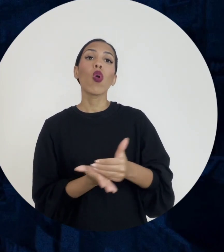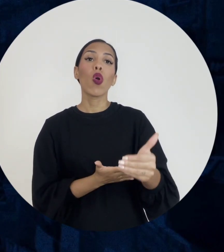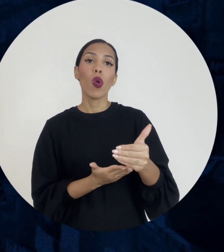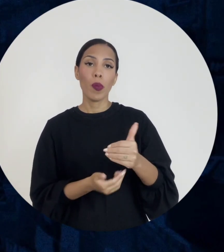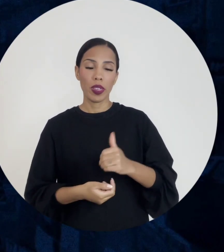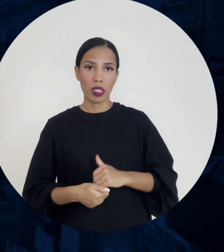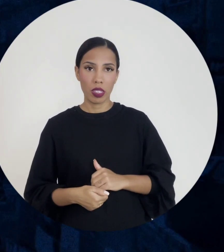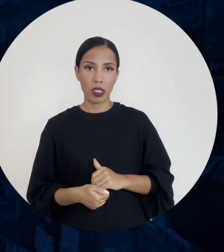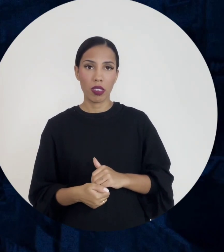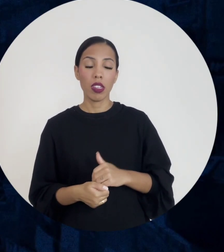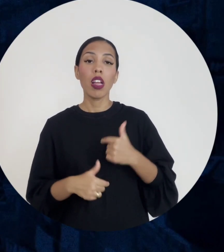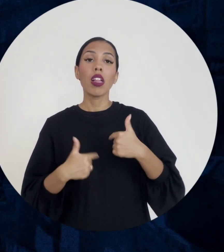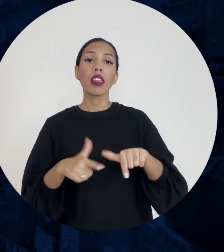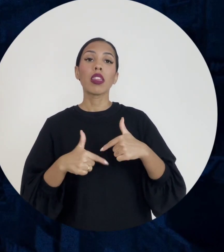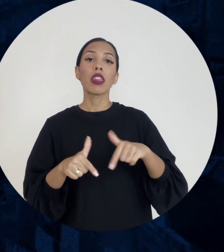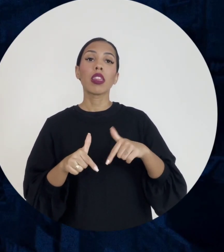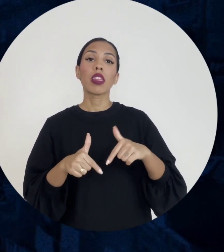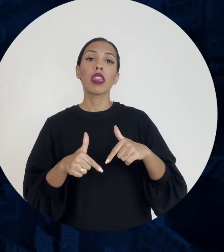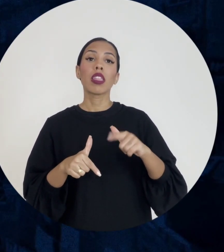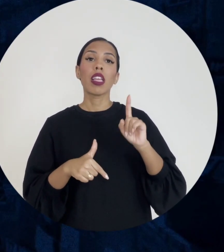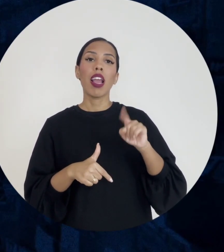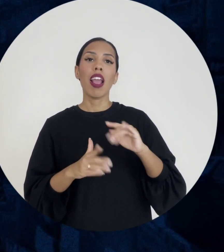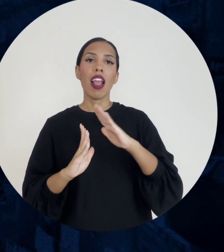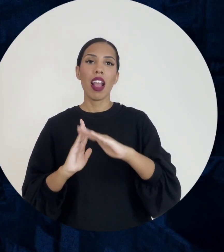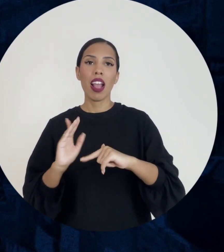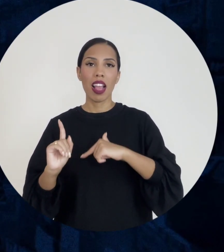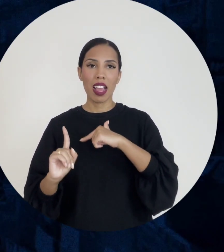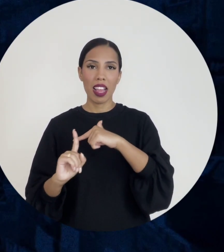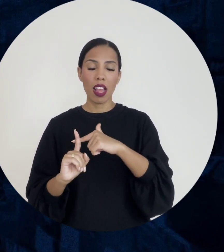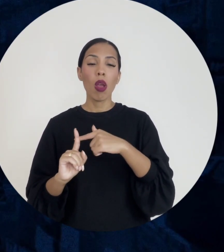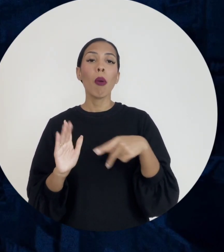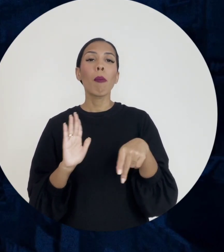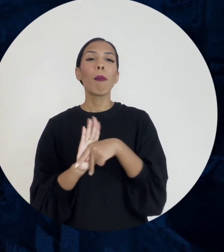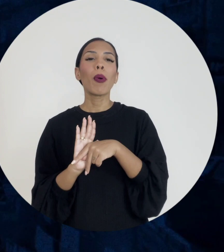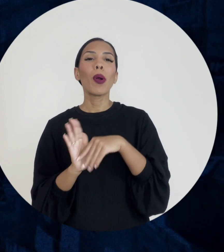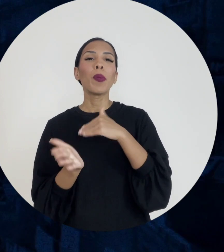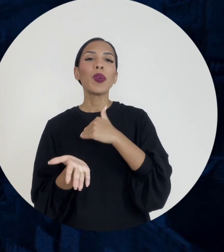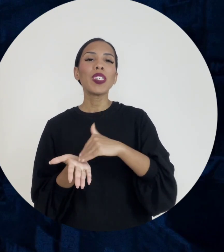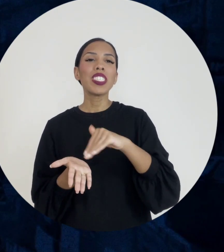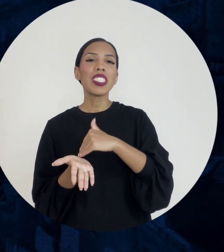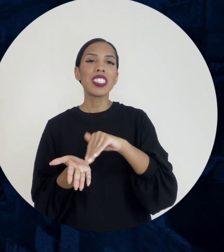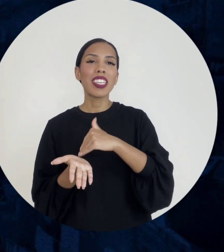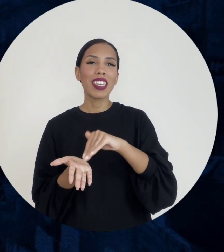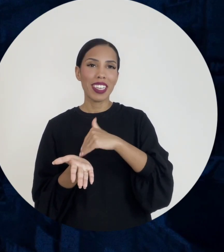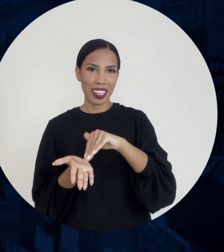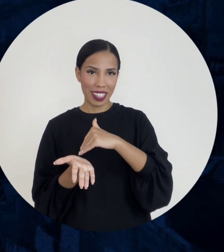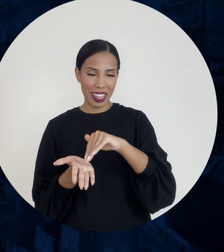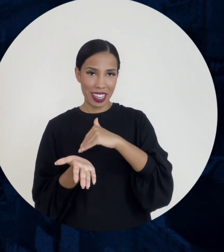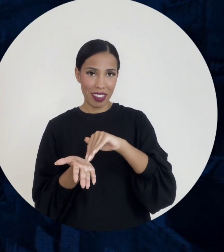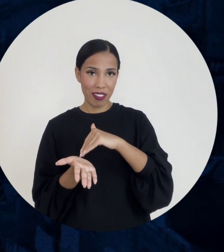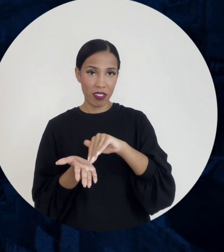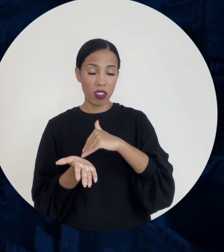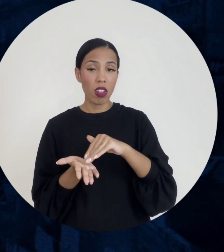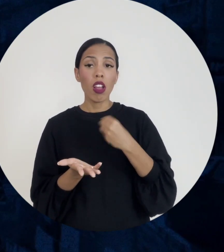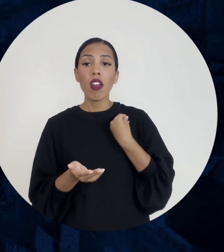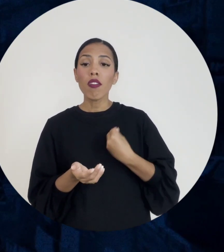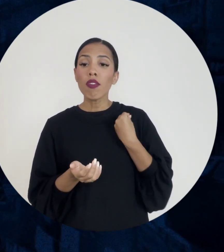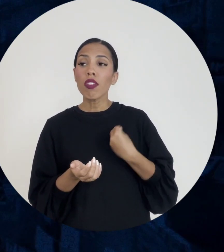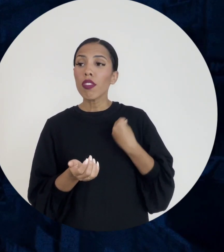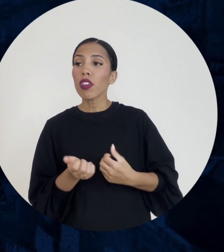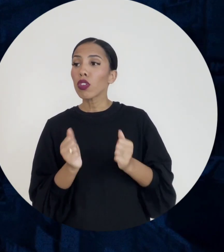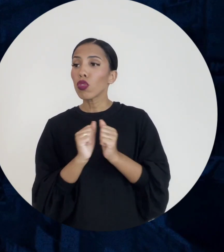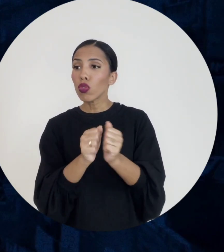secretaria. Então, assim, você foi convivendo com todas essas pessoas que acabamos de citar aqui,